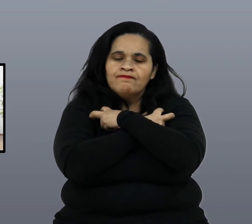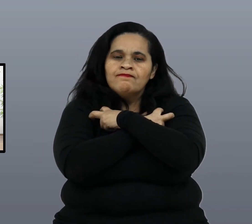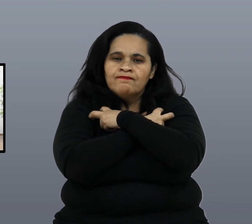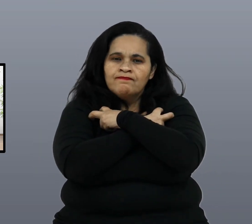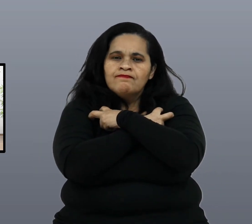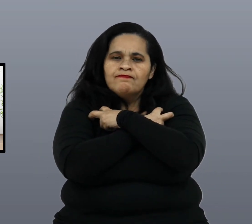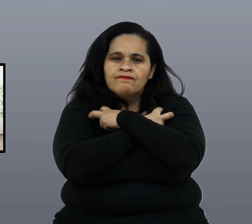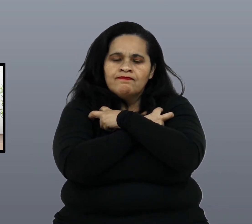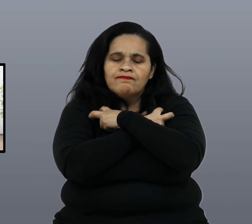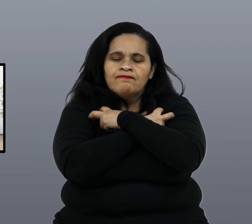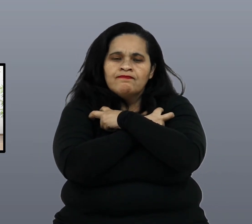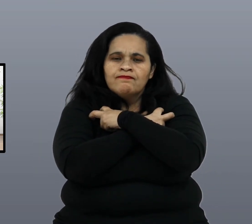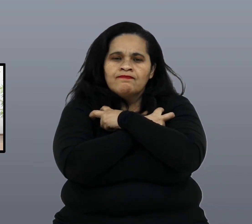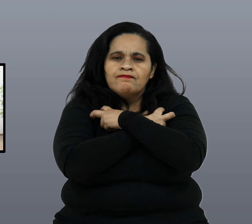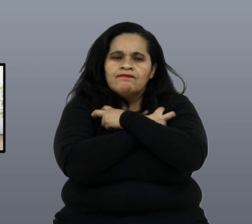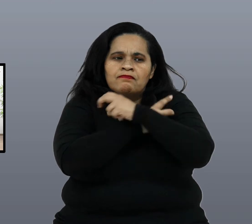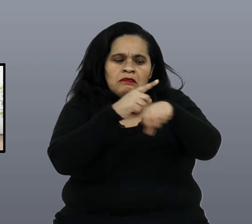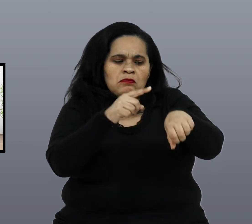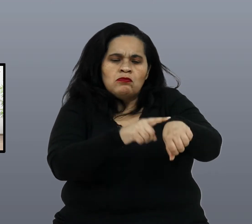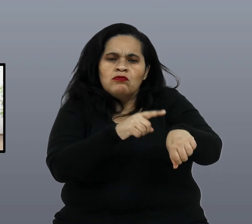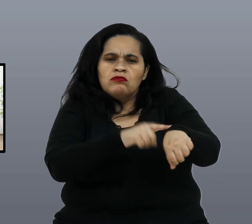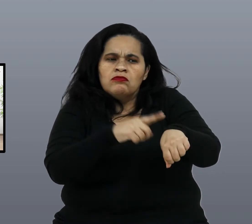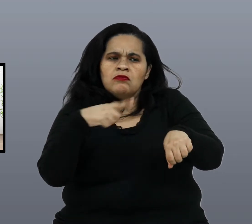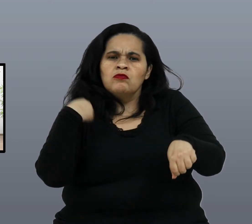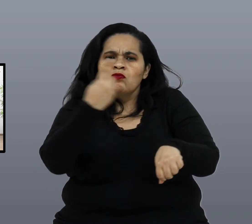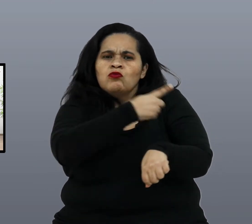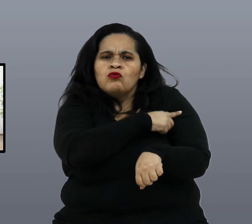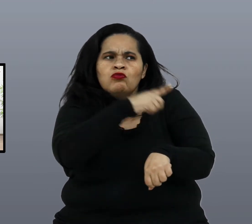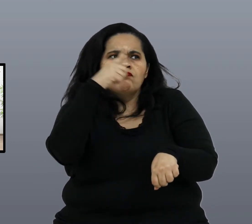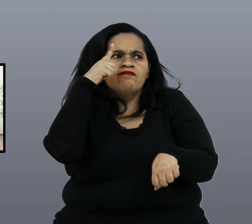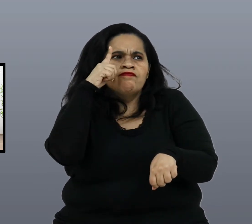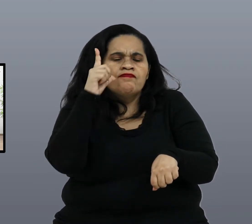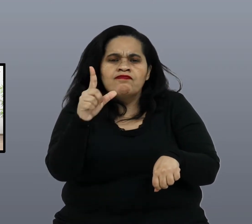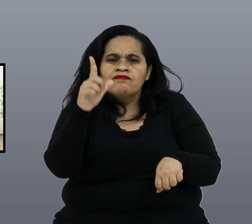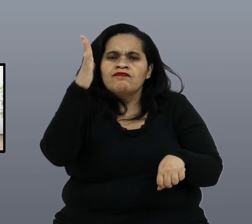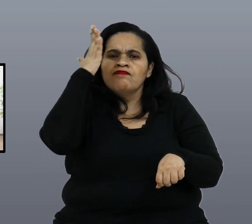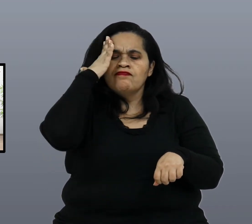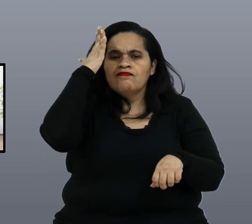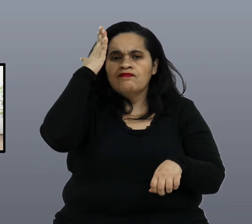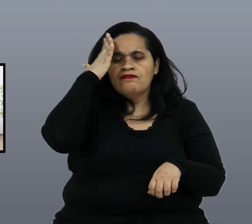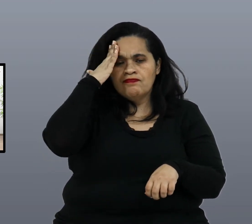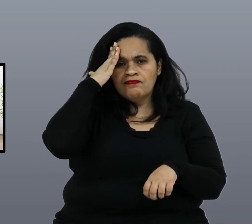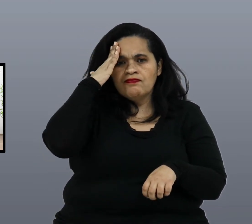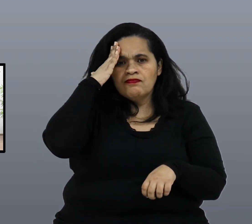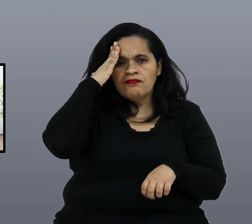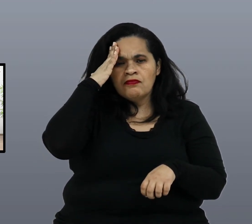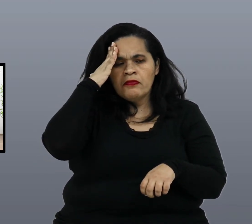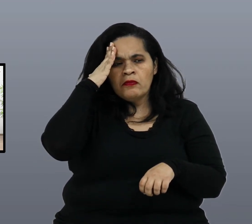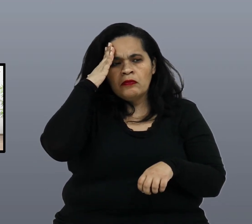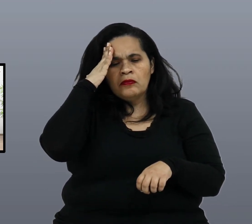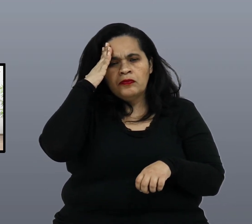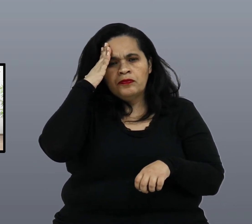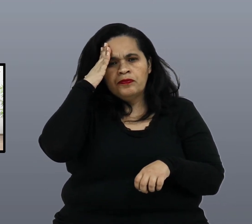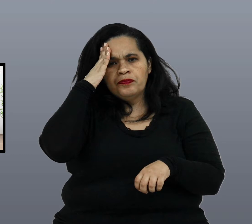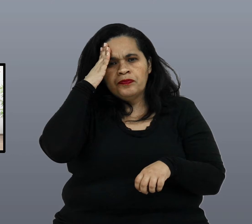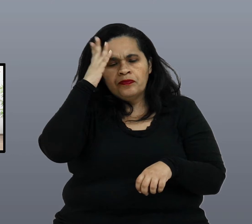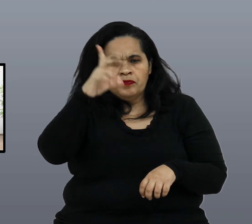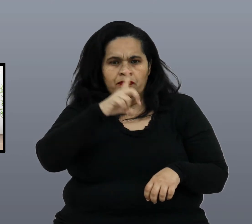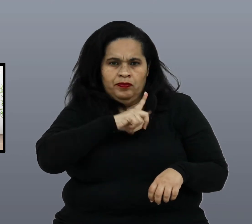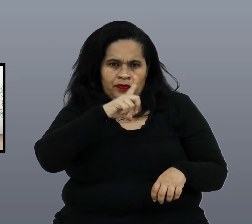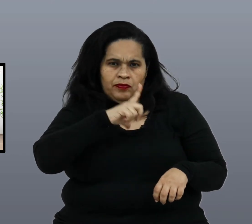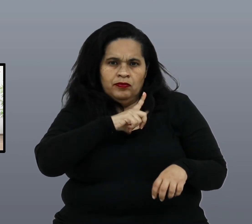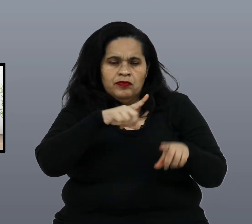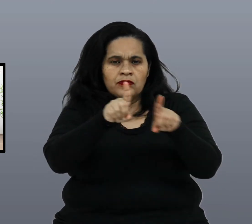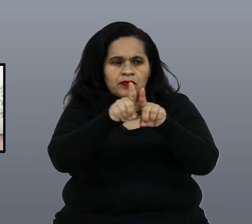do Egito. Por um tempo, o Egito conquistou a Palestina e oprimiu, né, os judeus, um dado momento